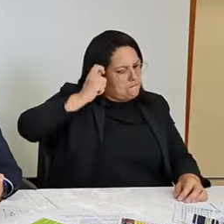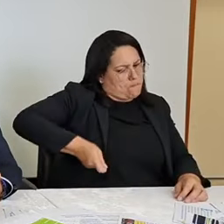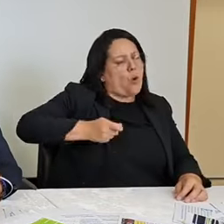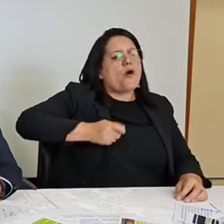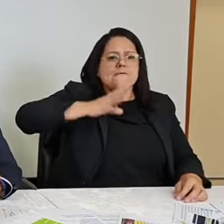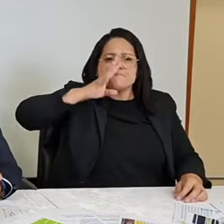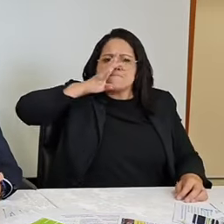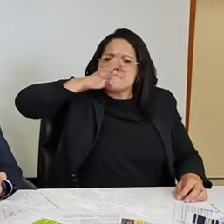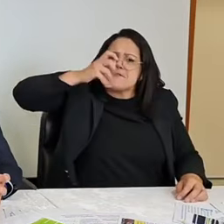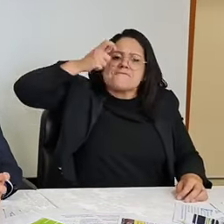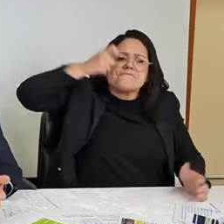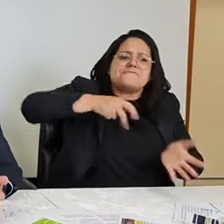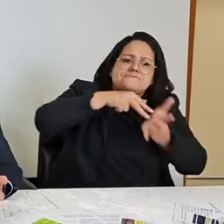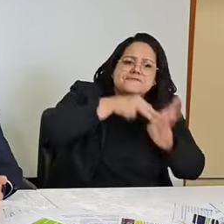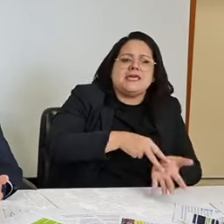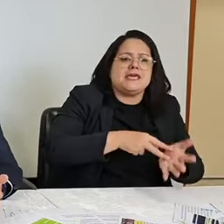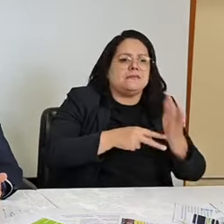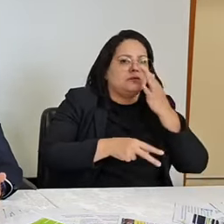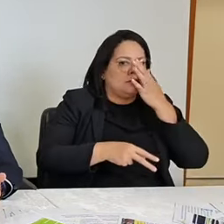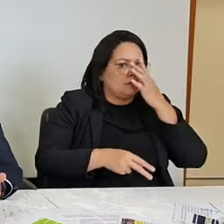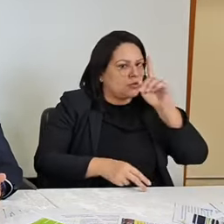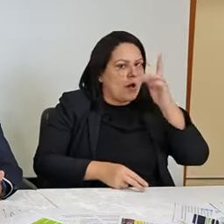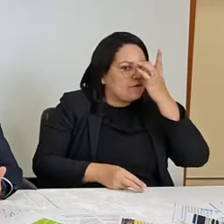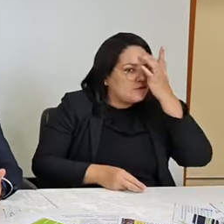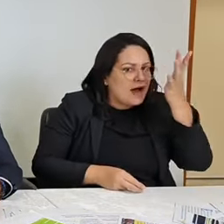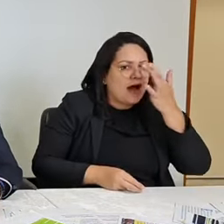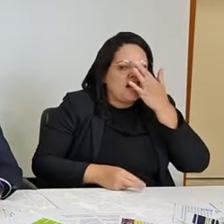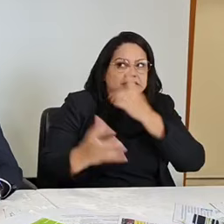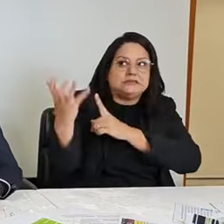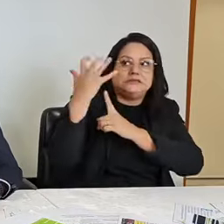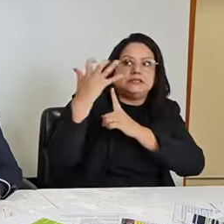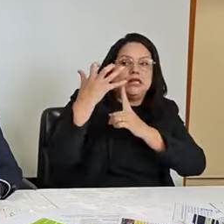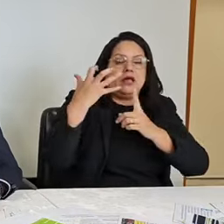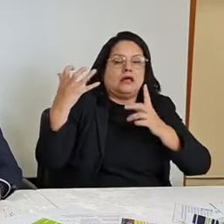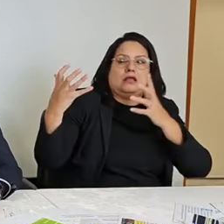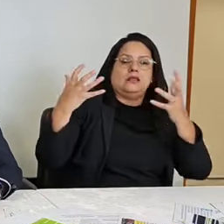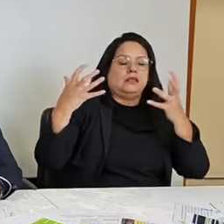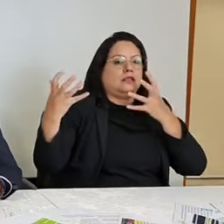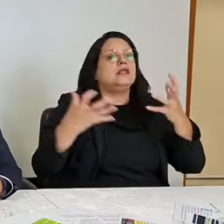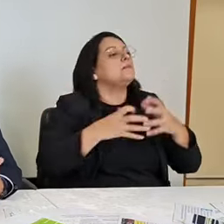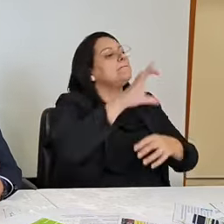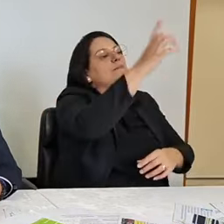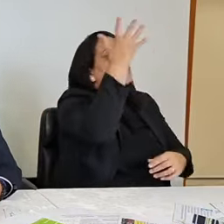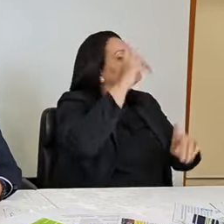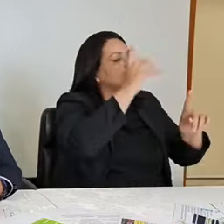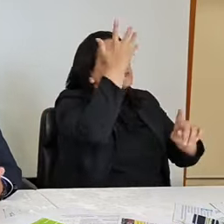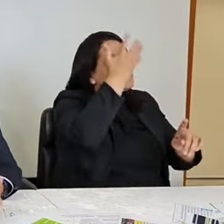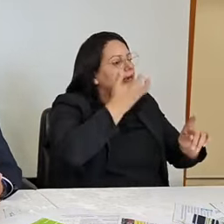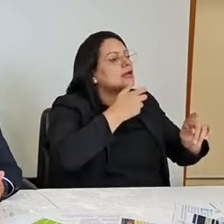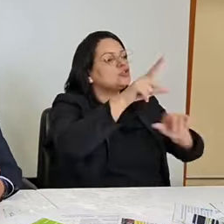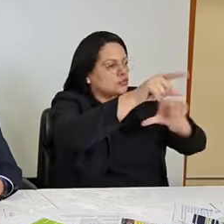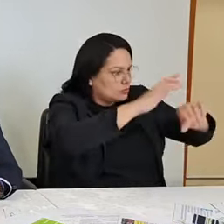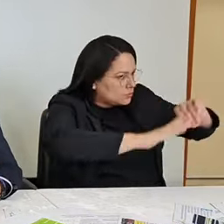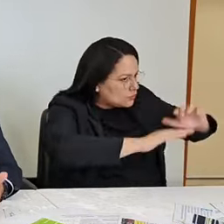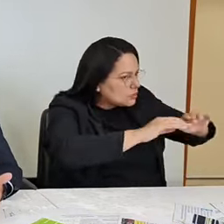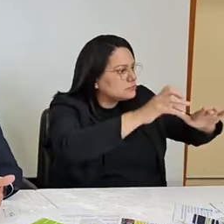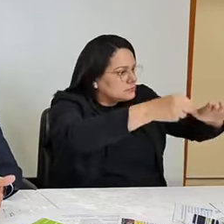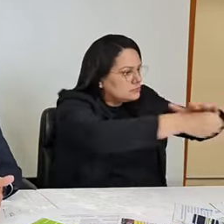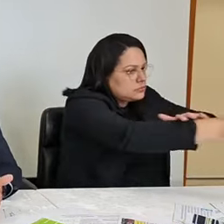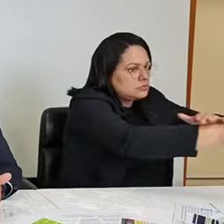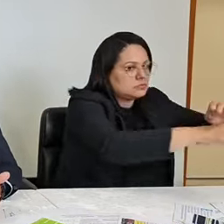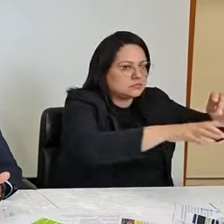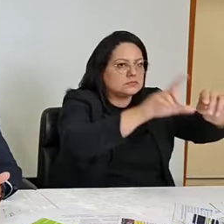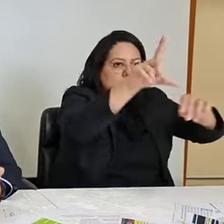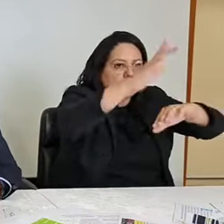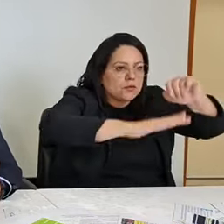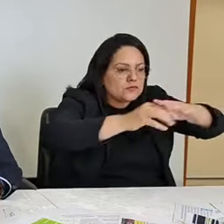fácil, para botar pessoas técnicas com responsabilidade na frente de bancos oficiais, estatais e ministérios, a gente sofre muito por